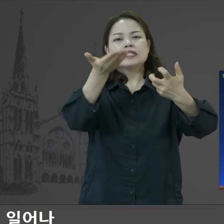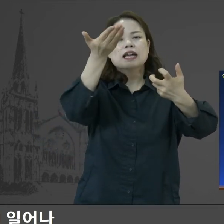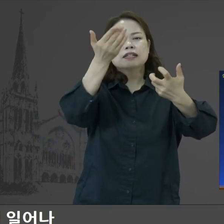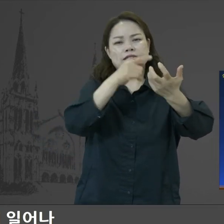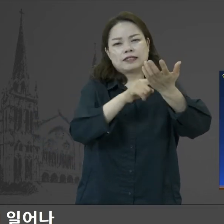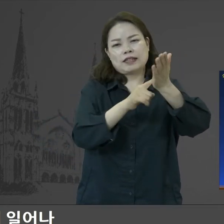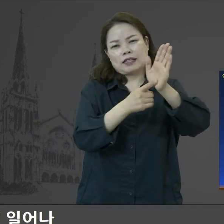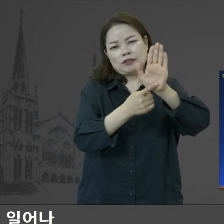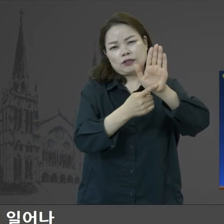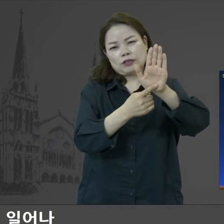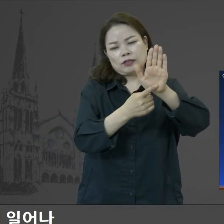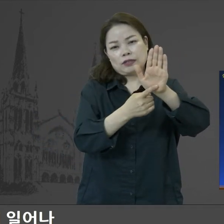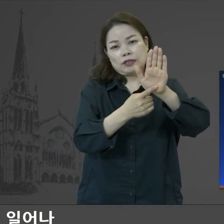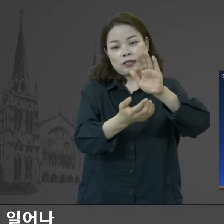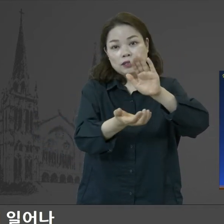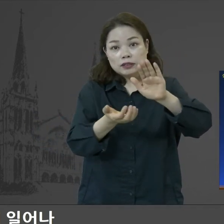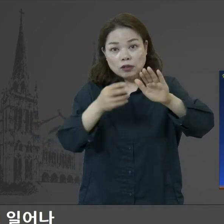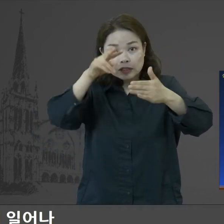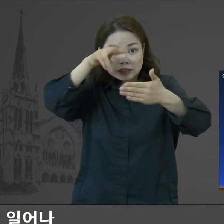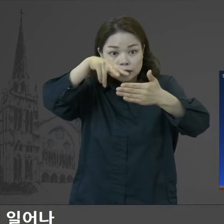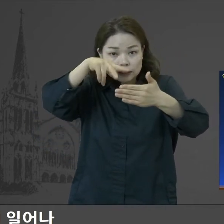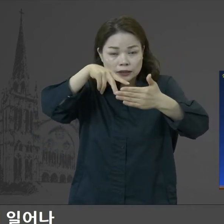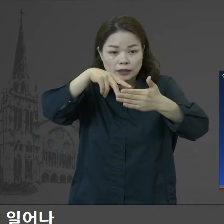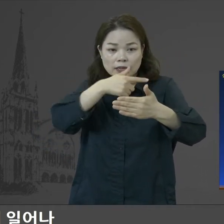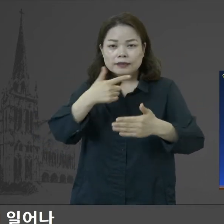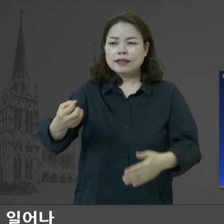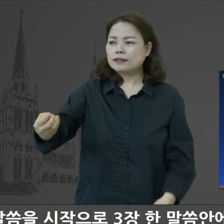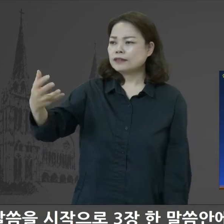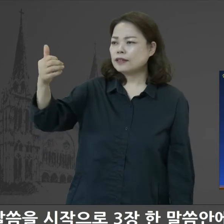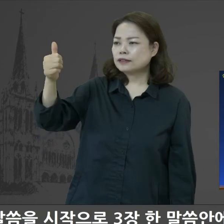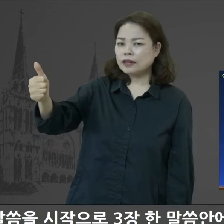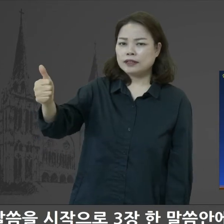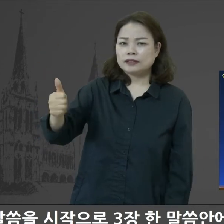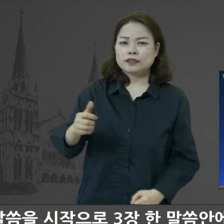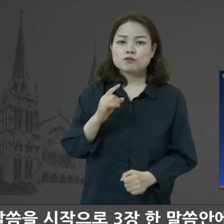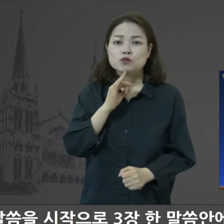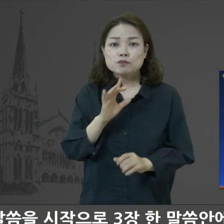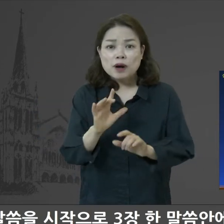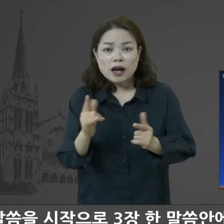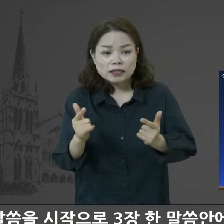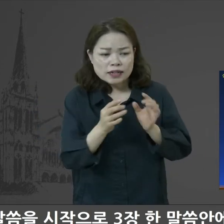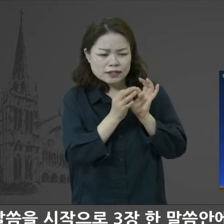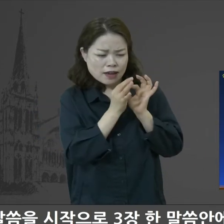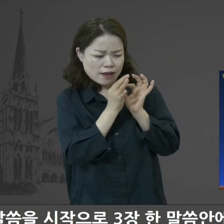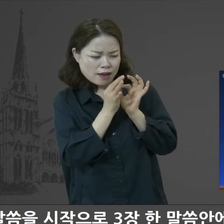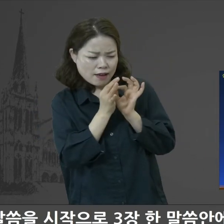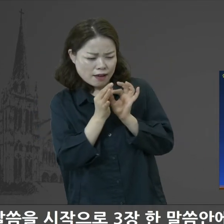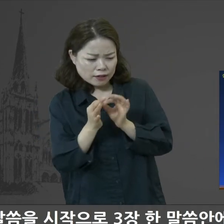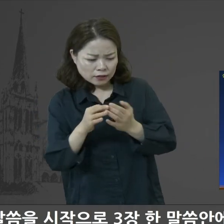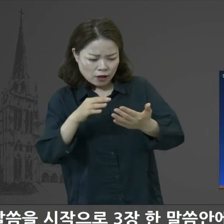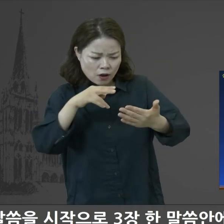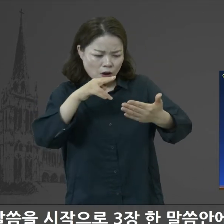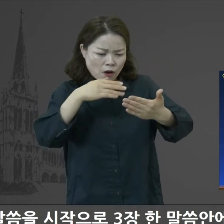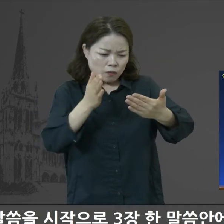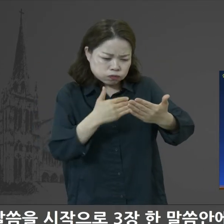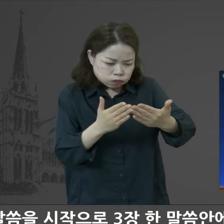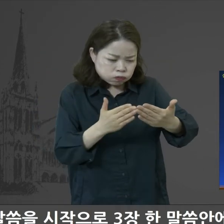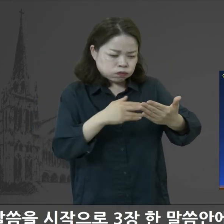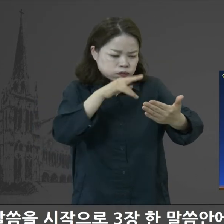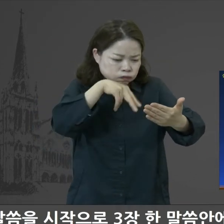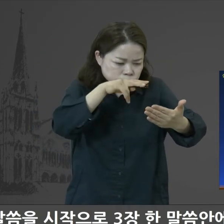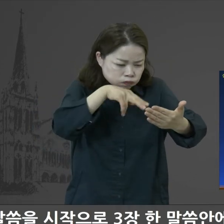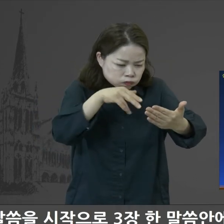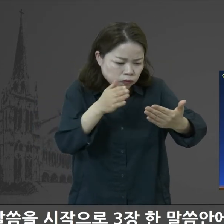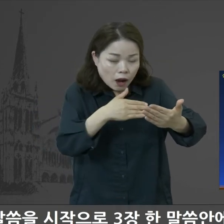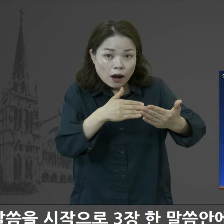등장을 합니다. 방금 읽은 대로 대제사장 가문만이 아니라 계속해서 보면 출신도 찾기